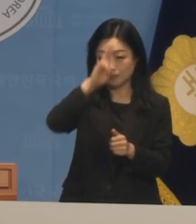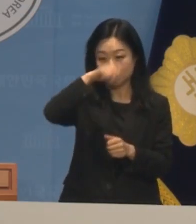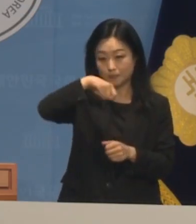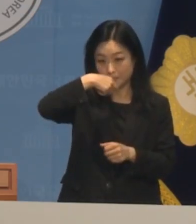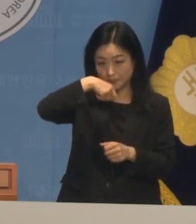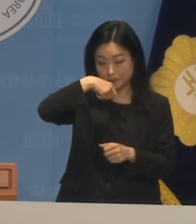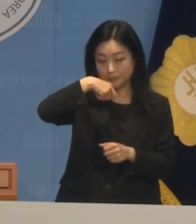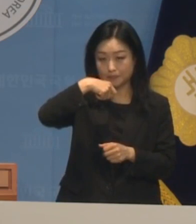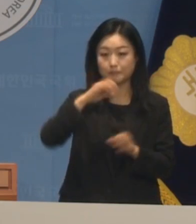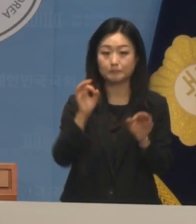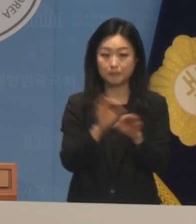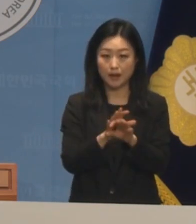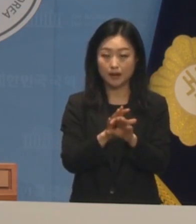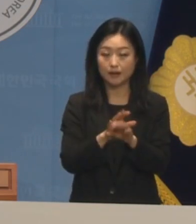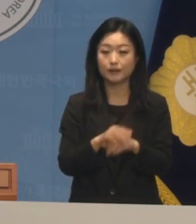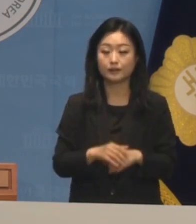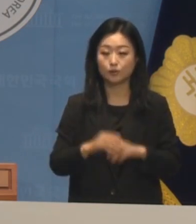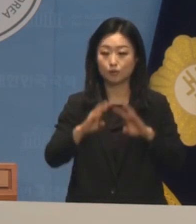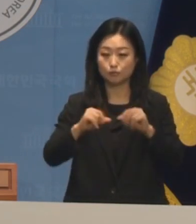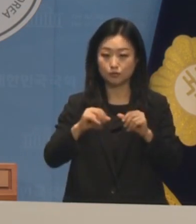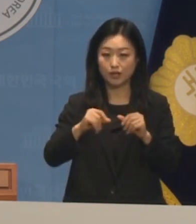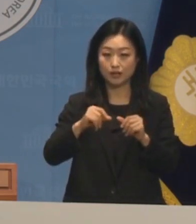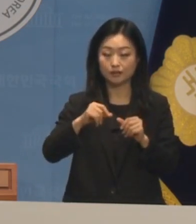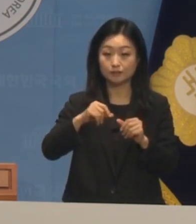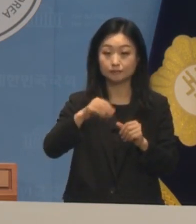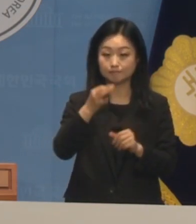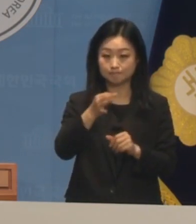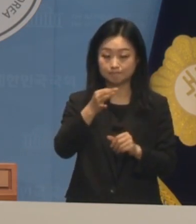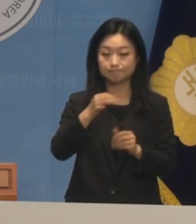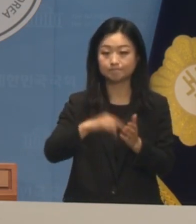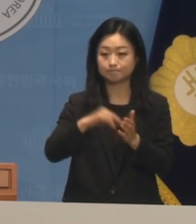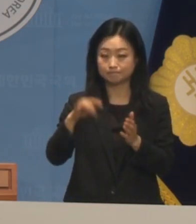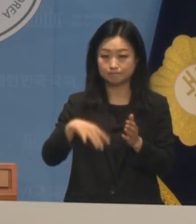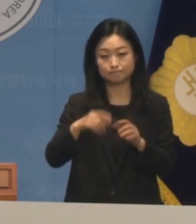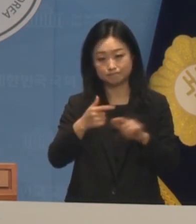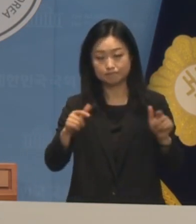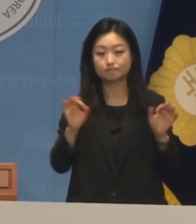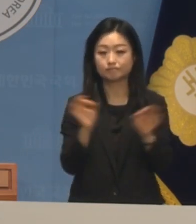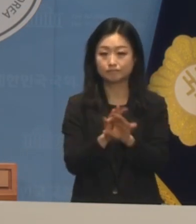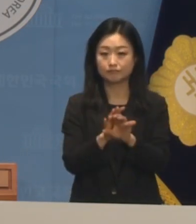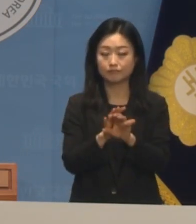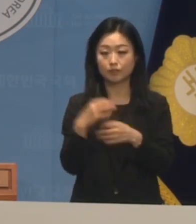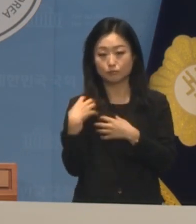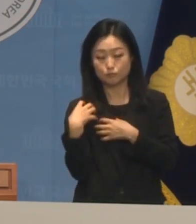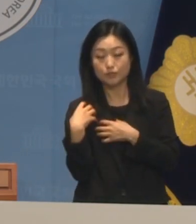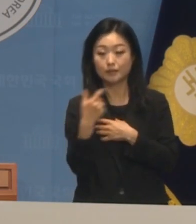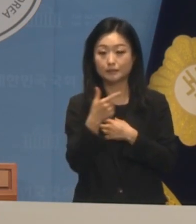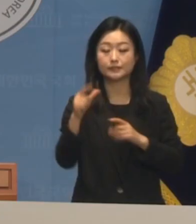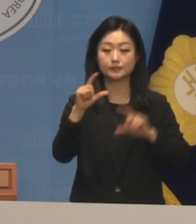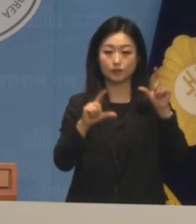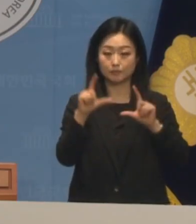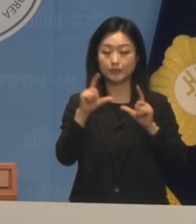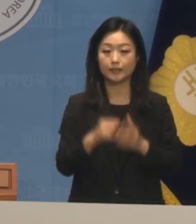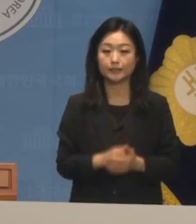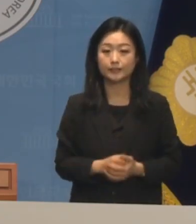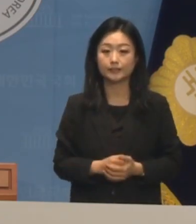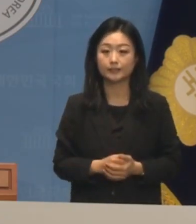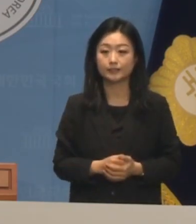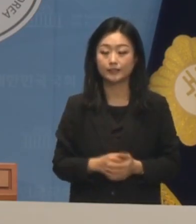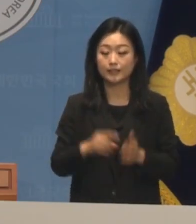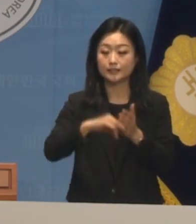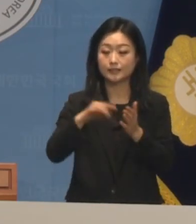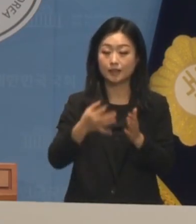교육감협의회 사무국의 이성국 국장님도 자리해 주셨습니다. 각 지역의 교육 수장들을 모시고 함께하게 되어 더 큰 의미가 있는